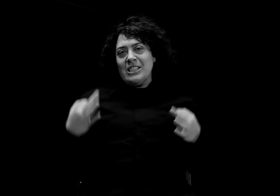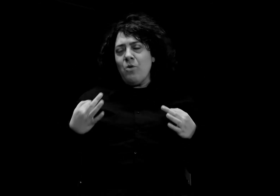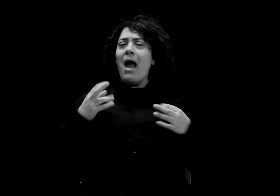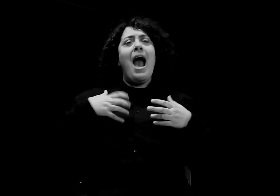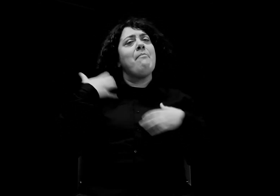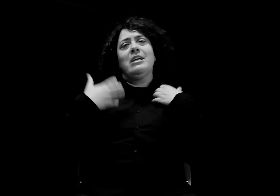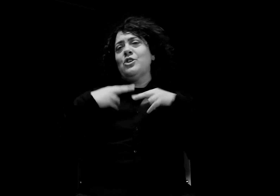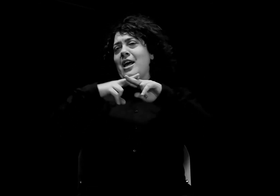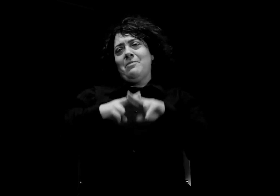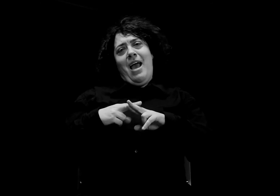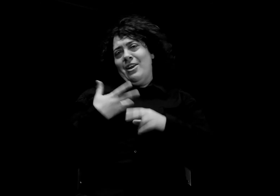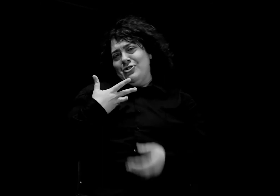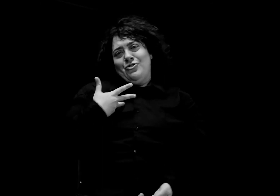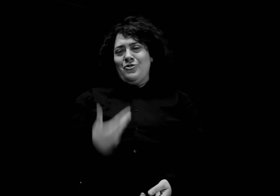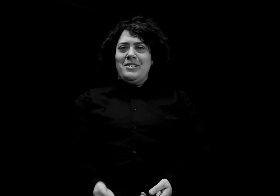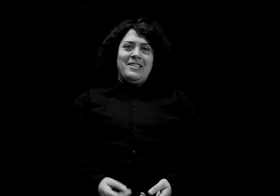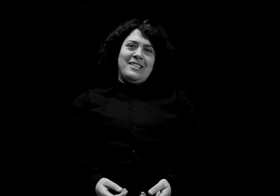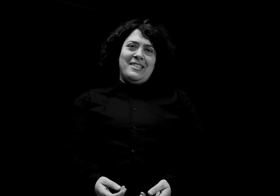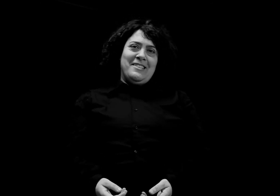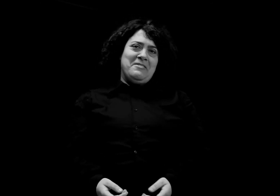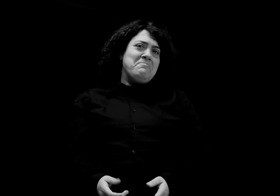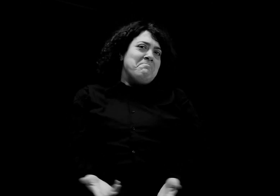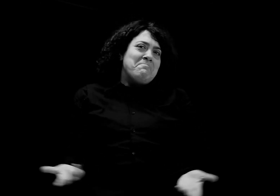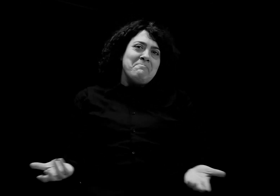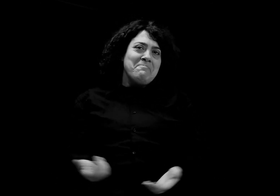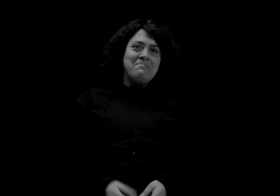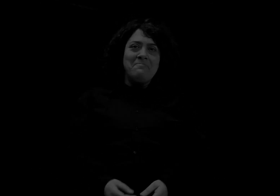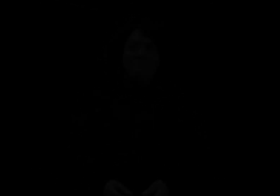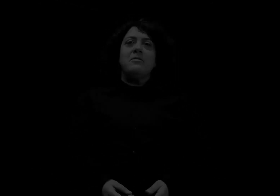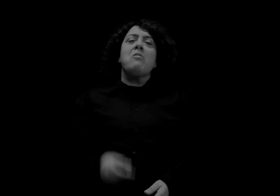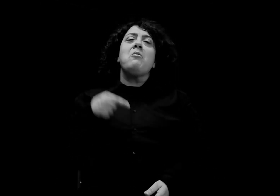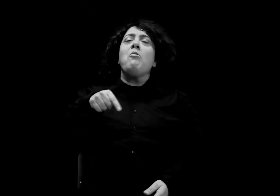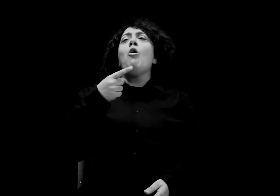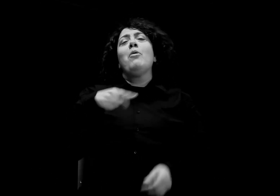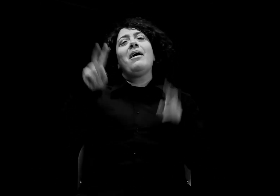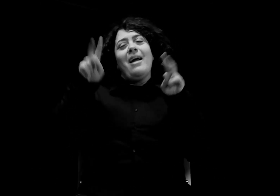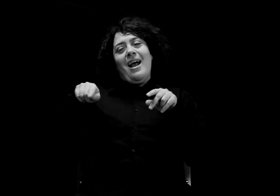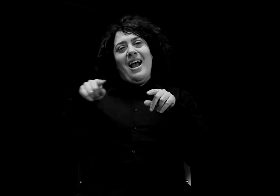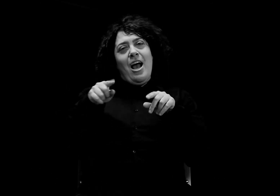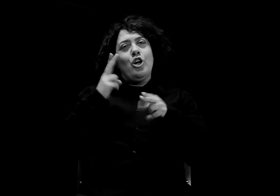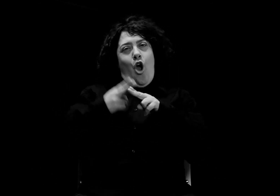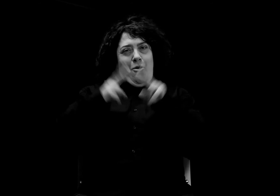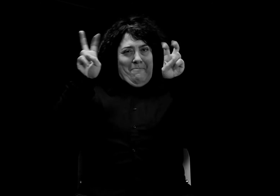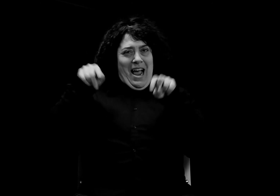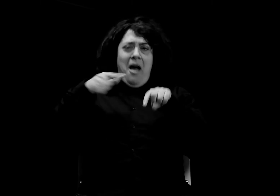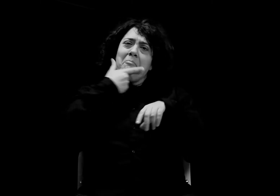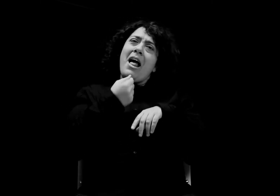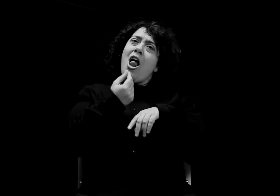tranquilla più sicura ma l'emozione rimane c'è sempre quest opera dal titolo roma è una bella